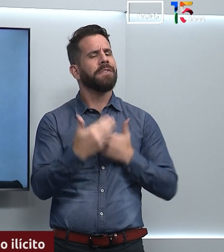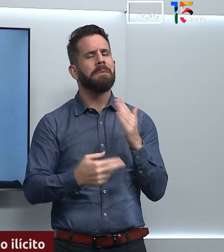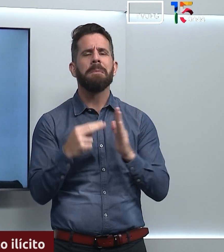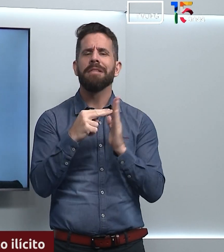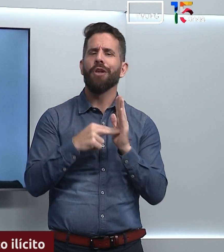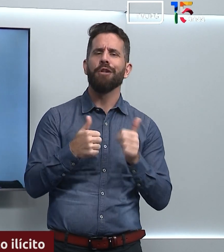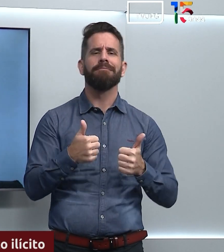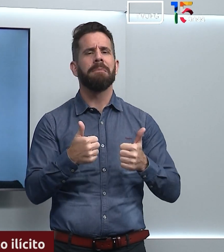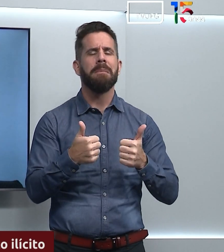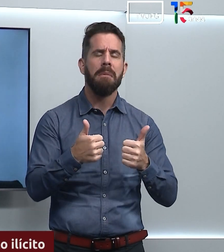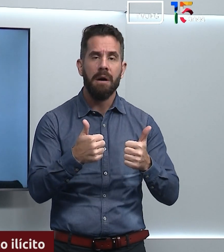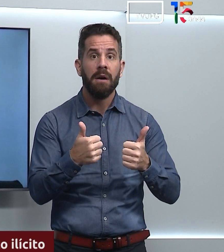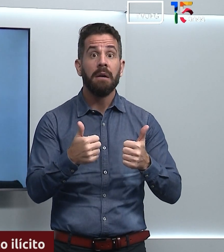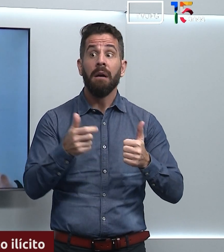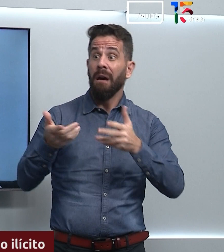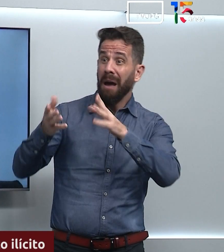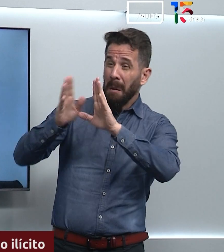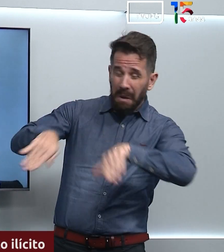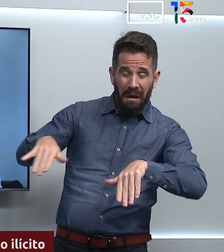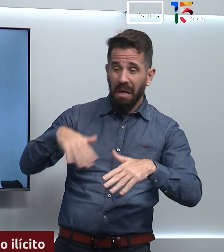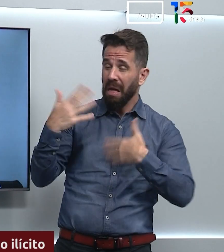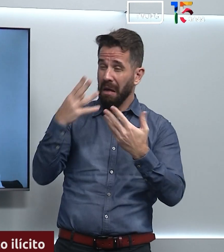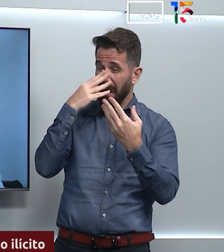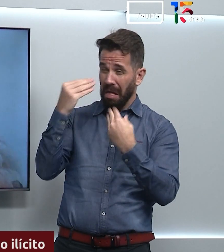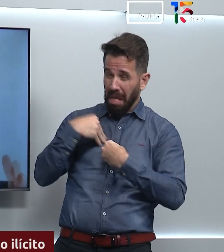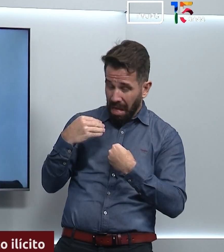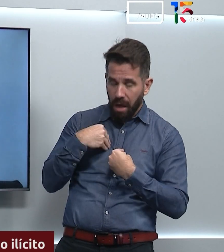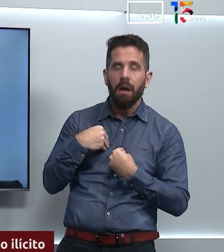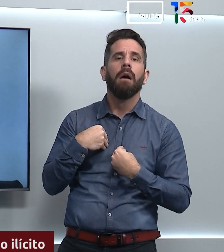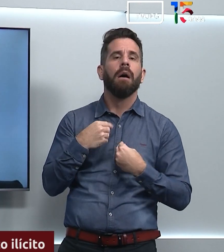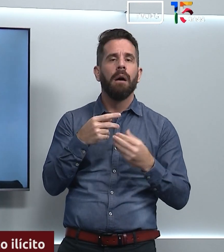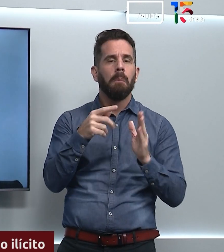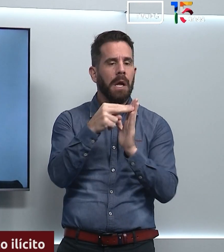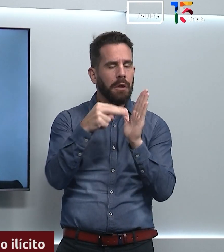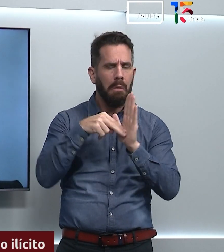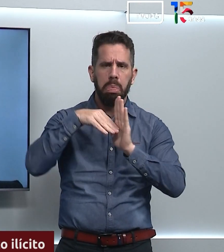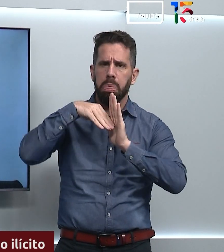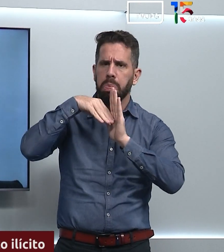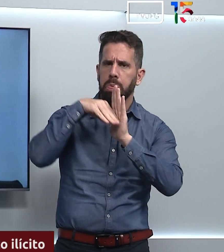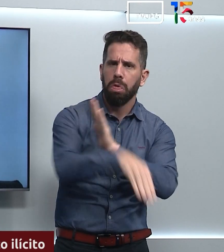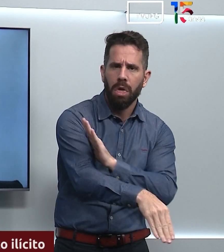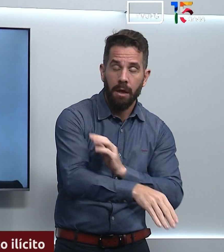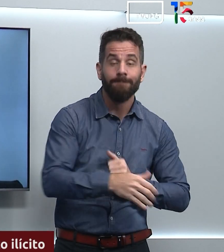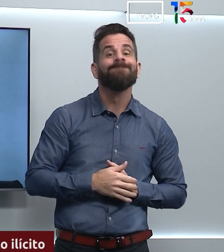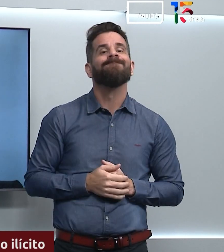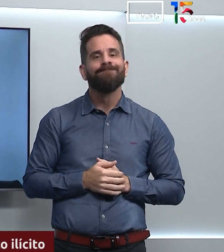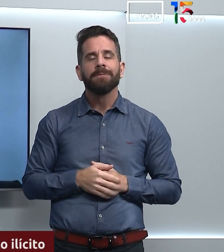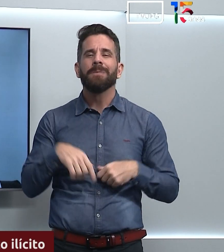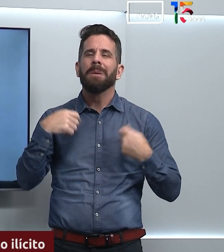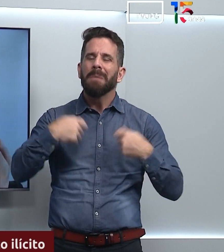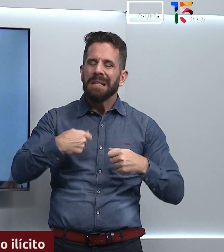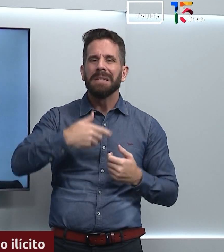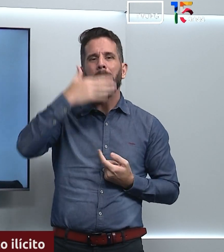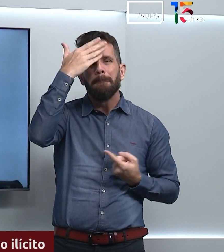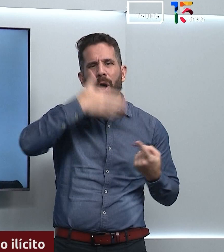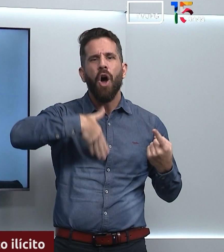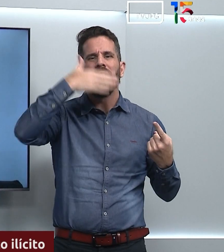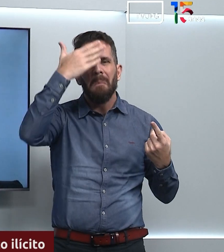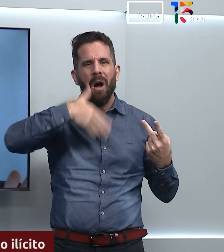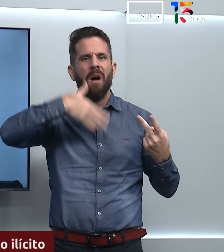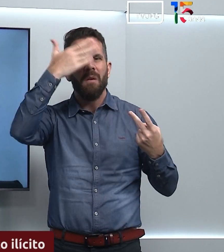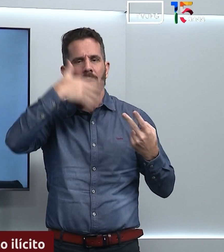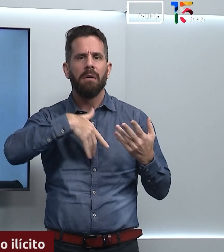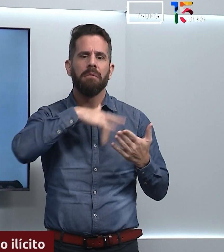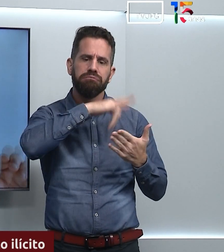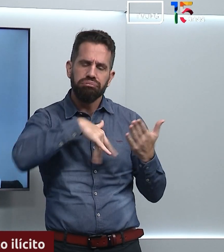na escola, isso também serve. Então, assim, é um arcabouço de provas que nós precisamos elaborar e apresentar para